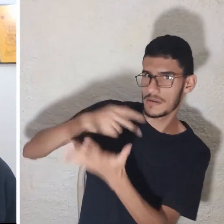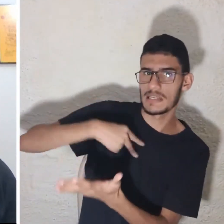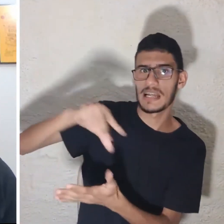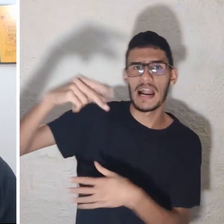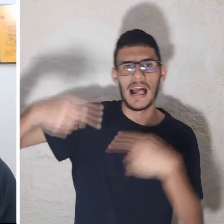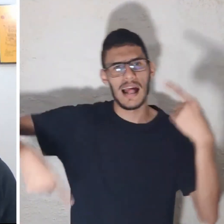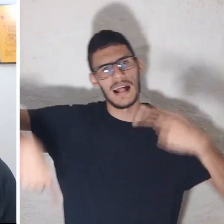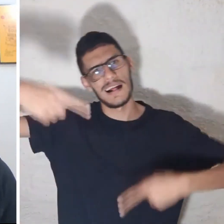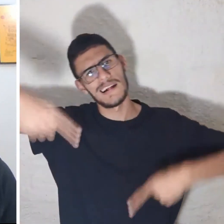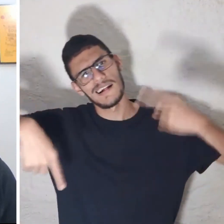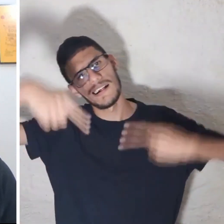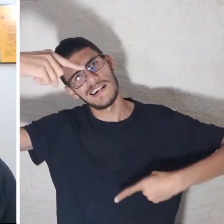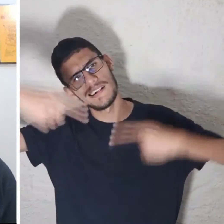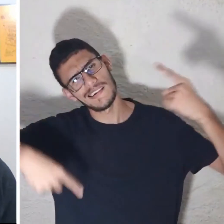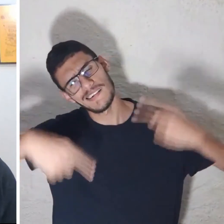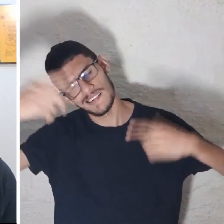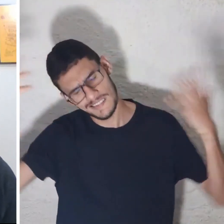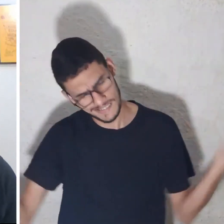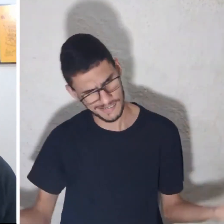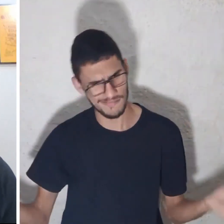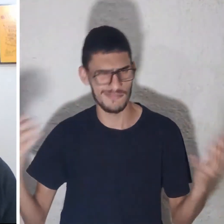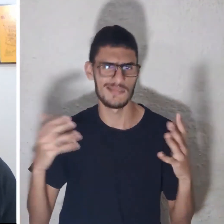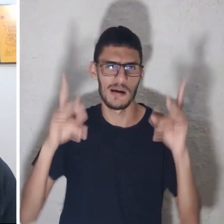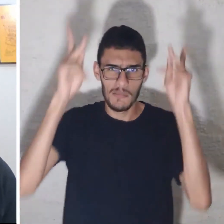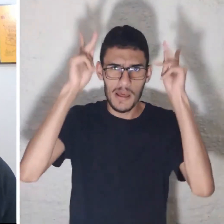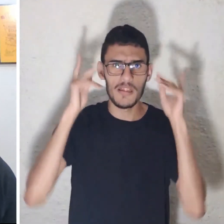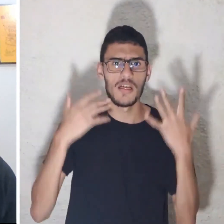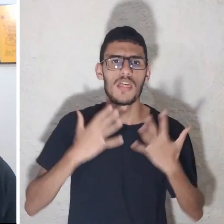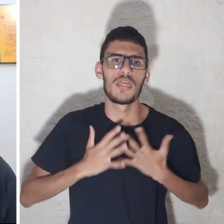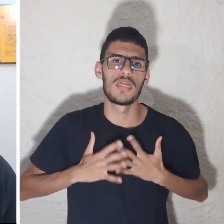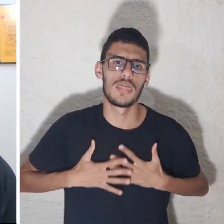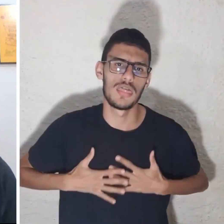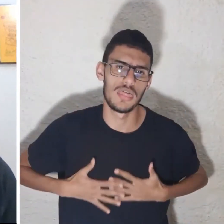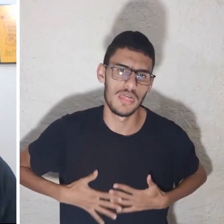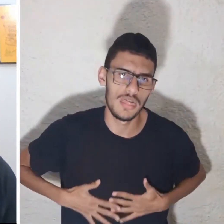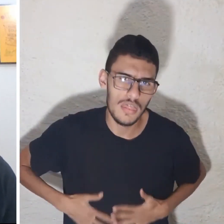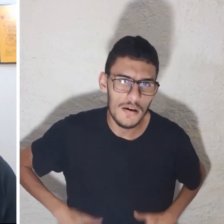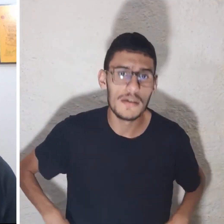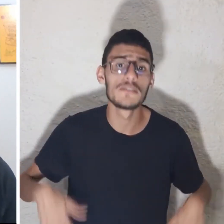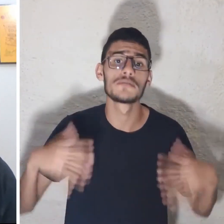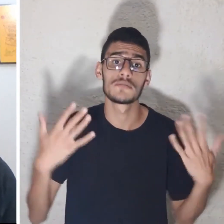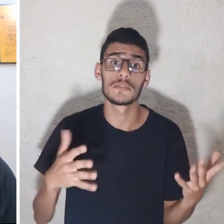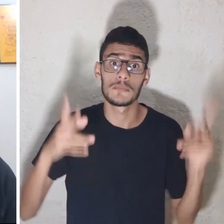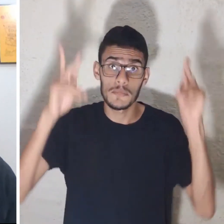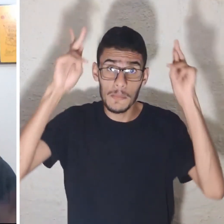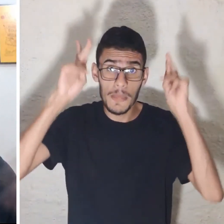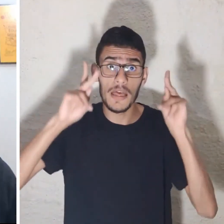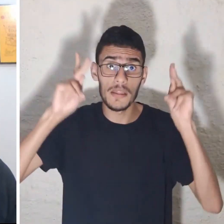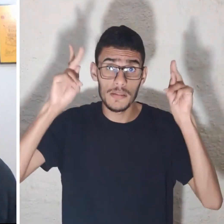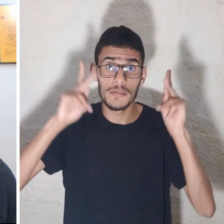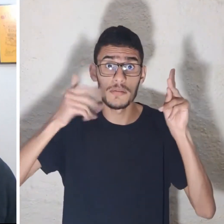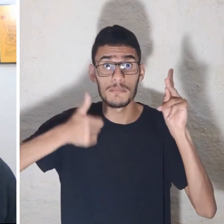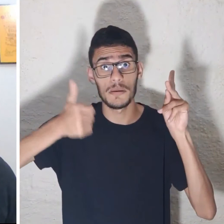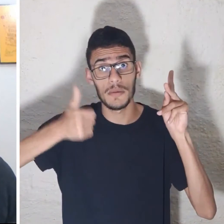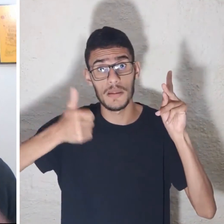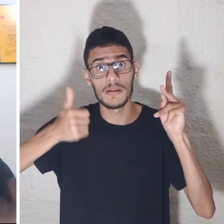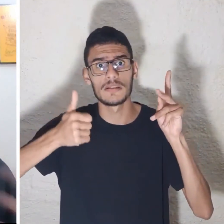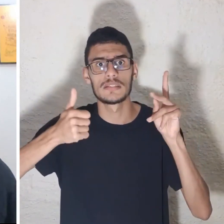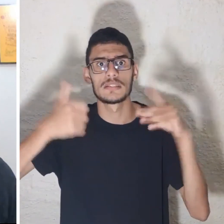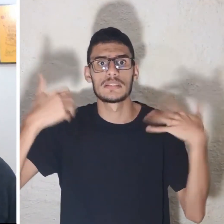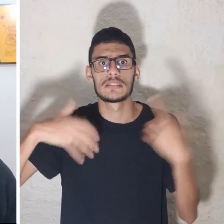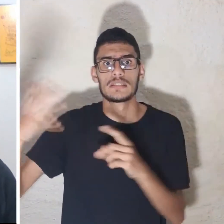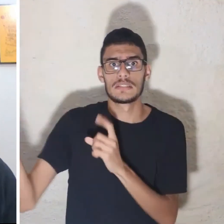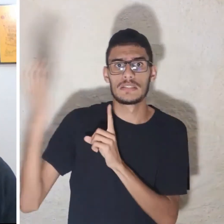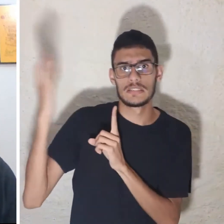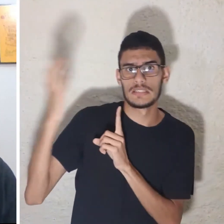toda, né, só desgastou mais ainda, né, o Dom Pedro. E aí, assim, o Dom Pedro, então,